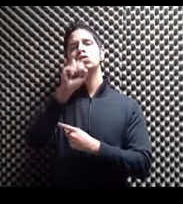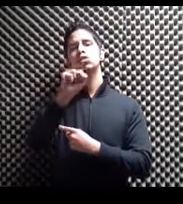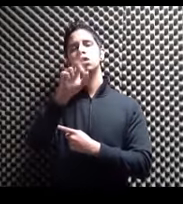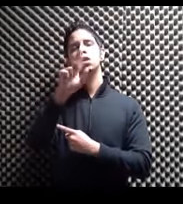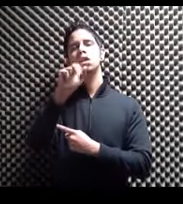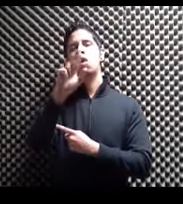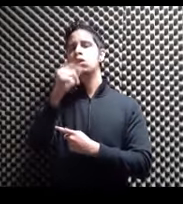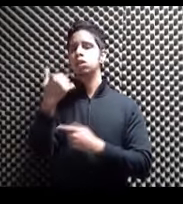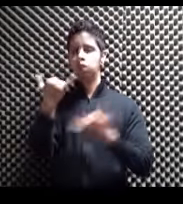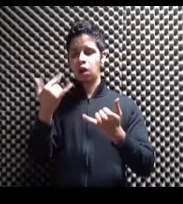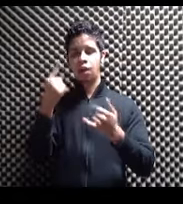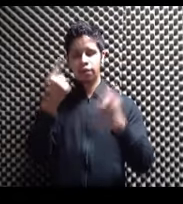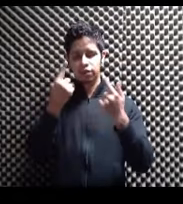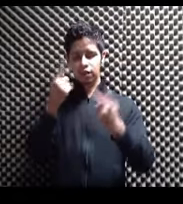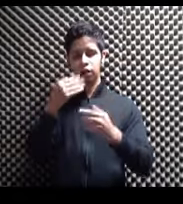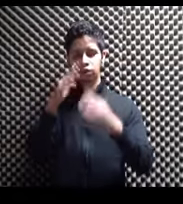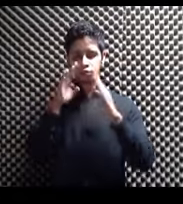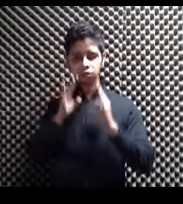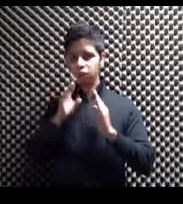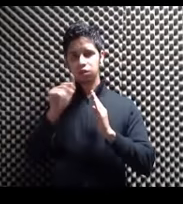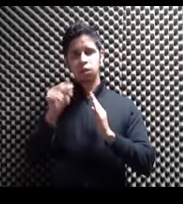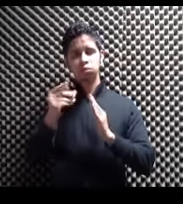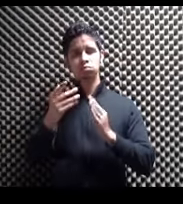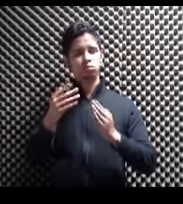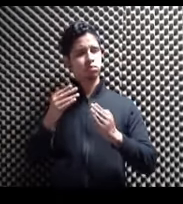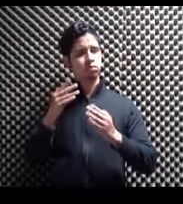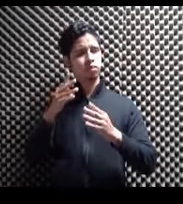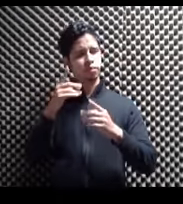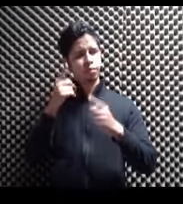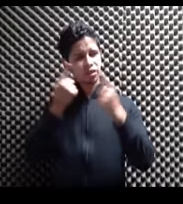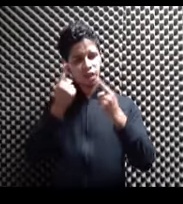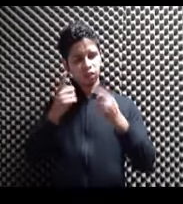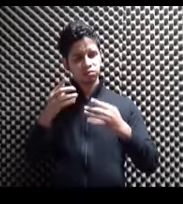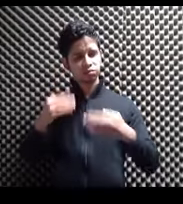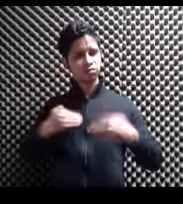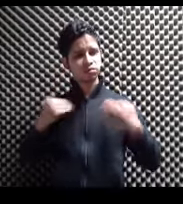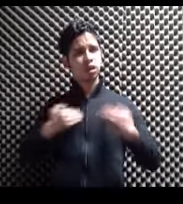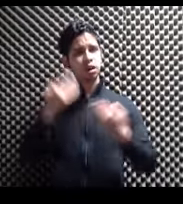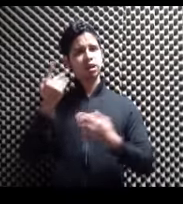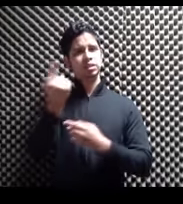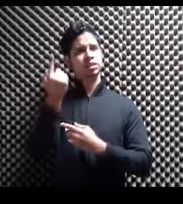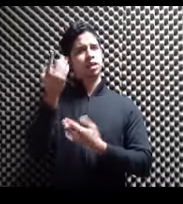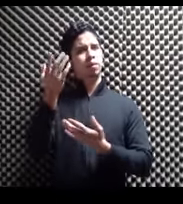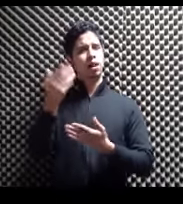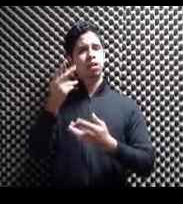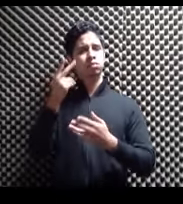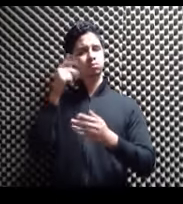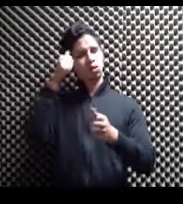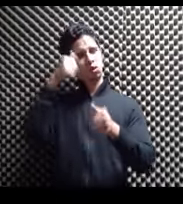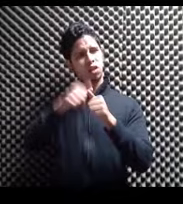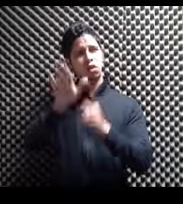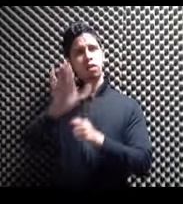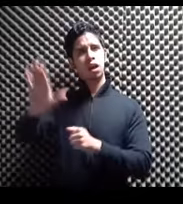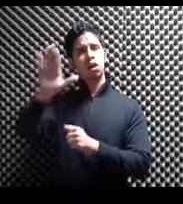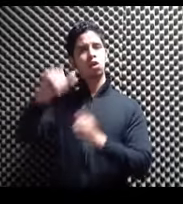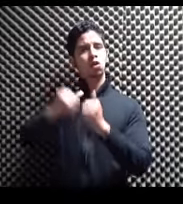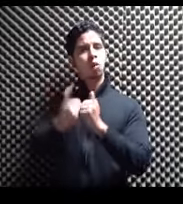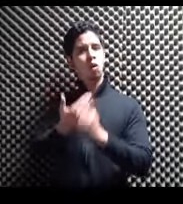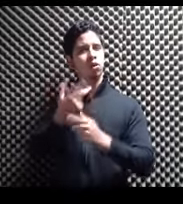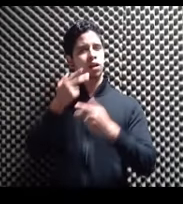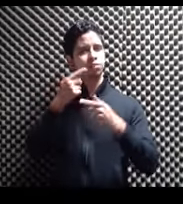hacer a nuestro compañero, siempre recordarlo con una carcajada como las muchas que nos arrancó. Bueno, y yo creo que